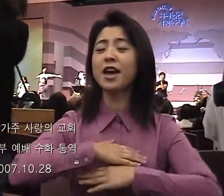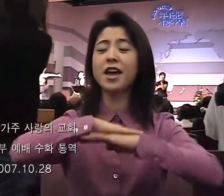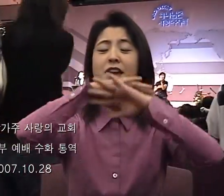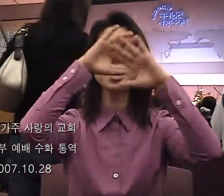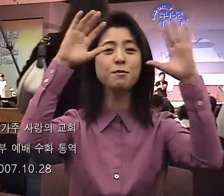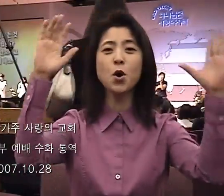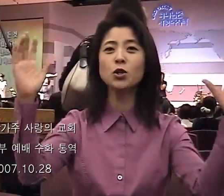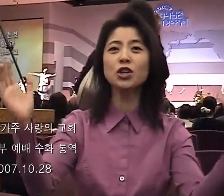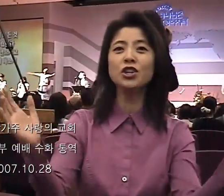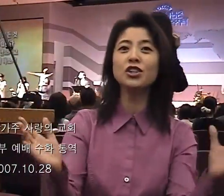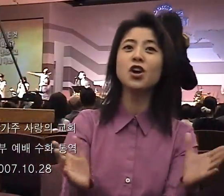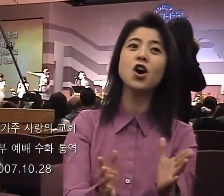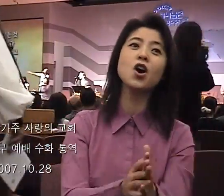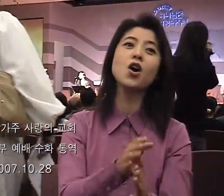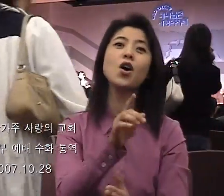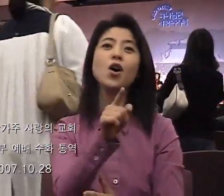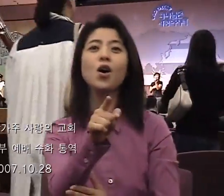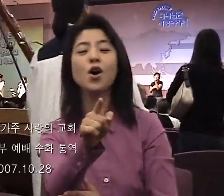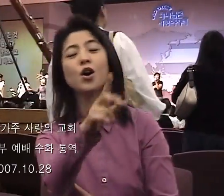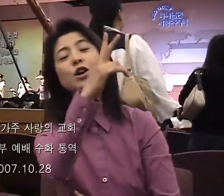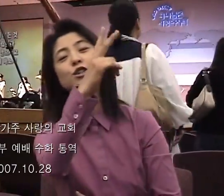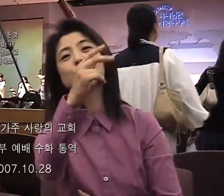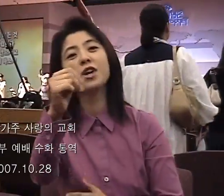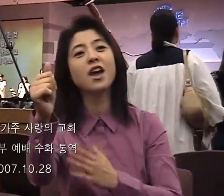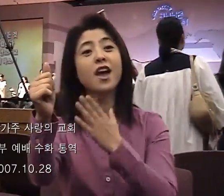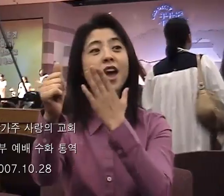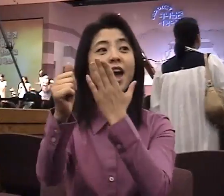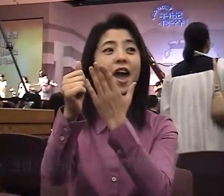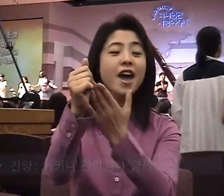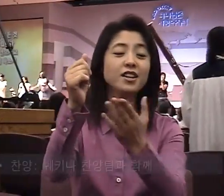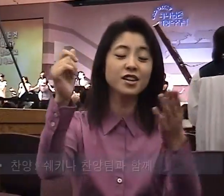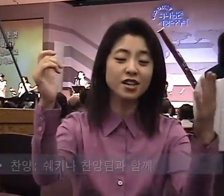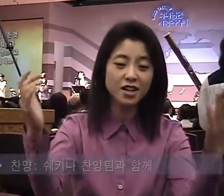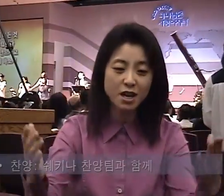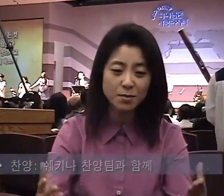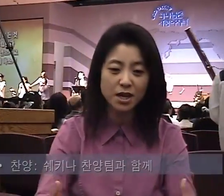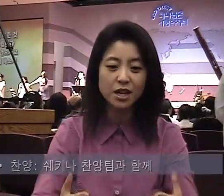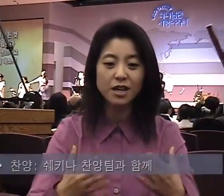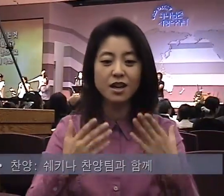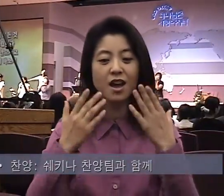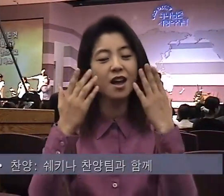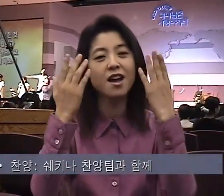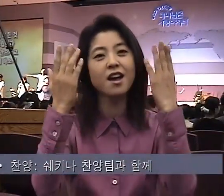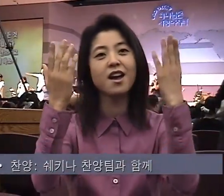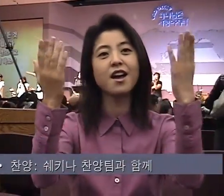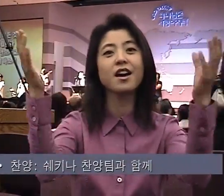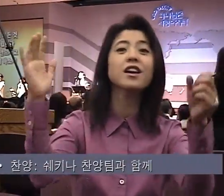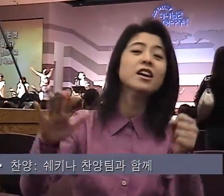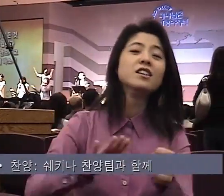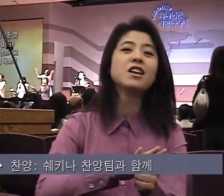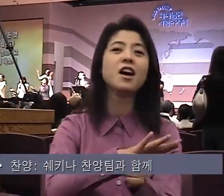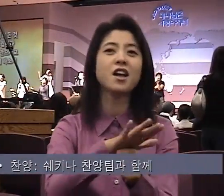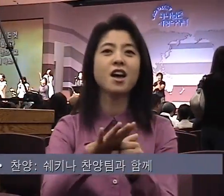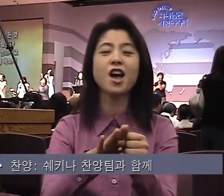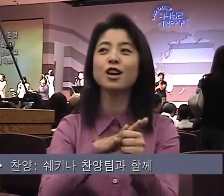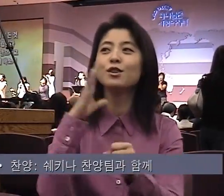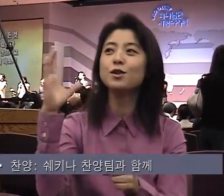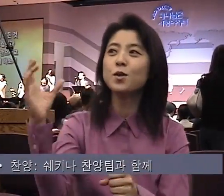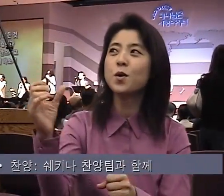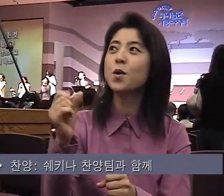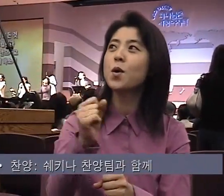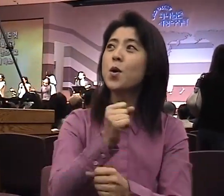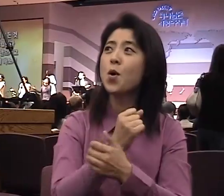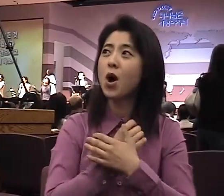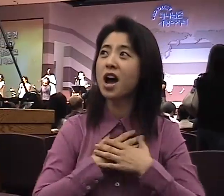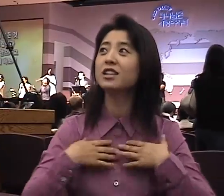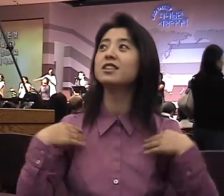그러나 내 모든 것 주께 드립니다.